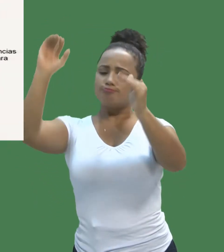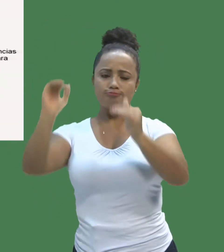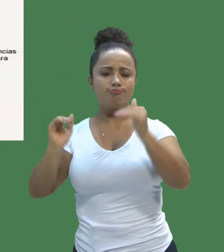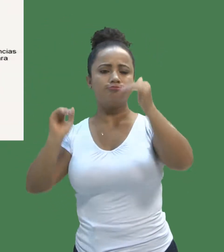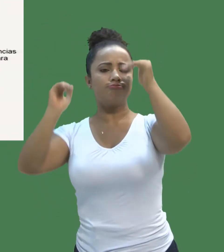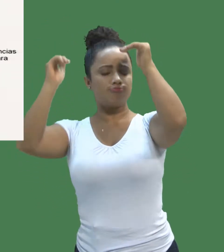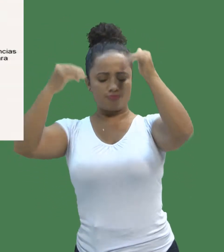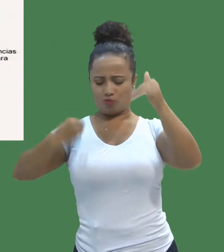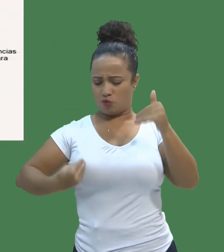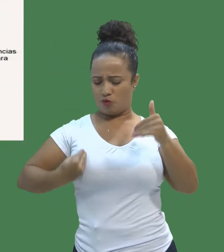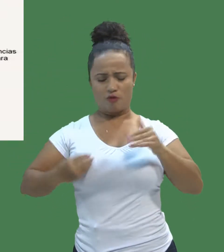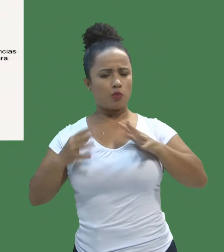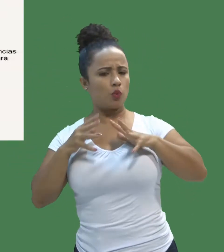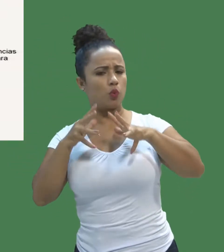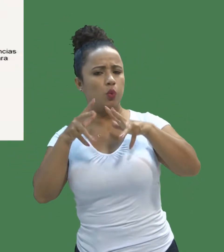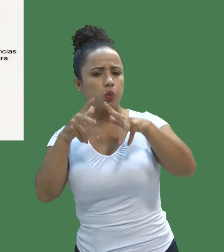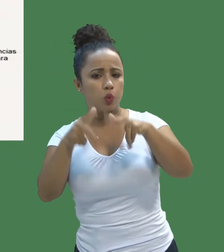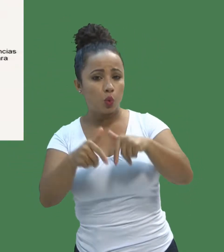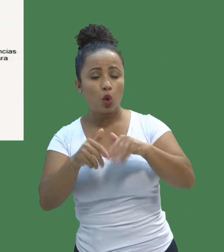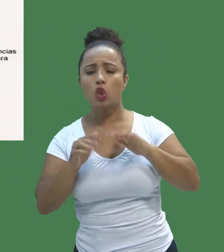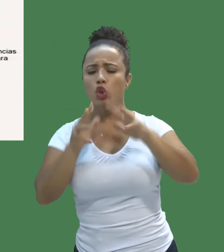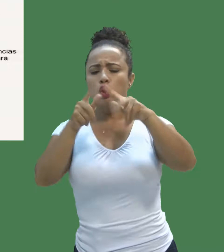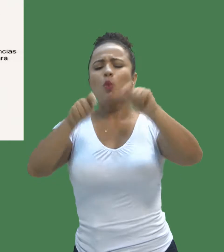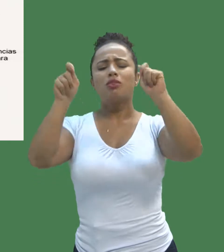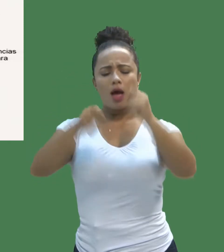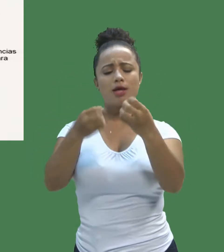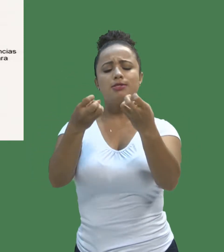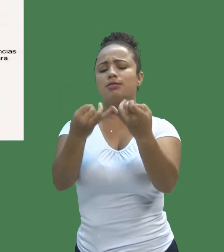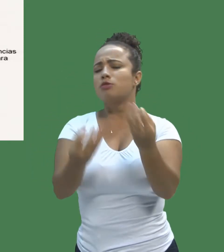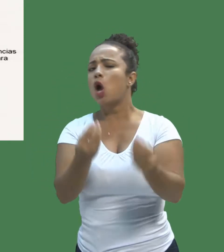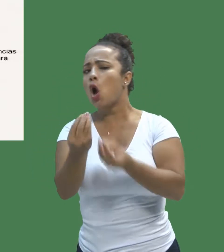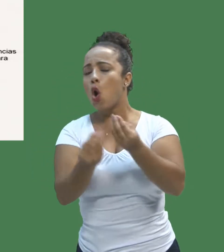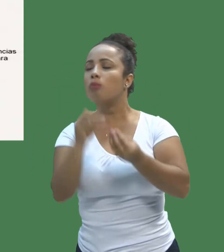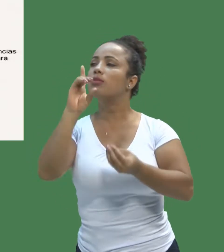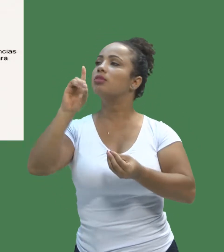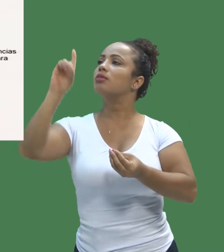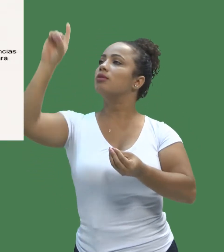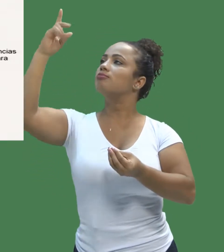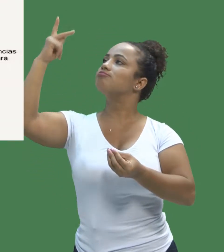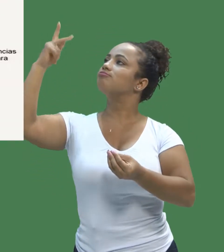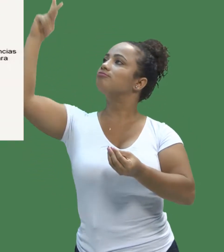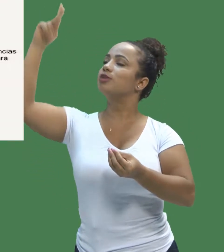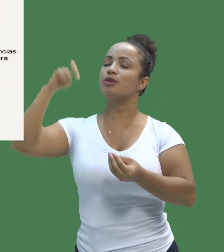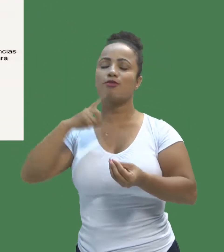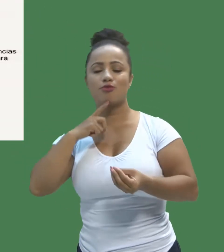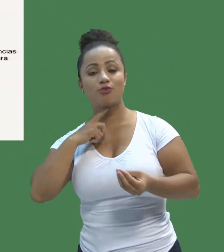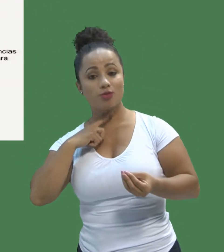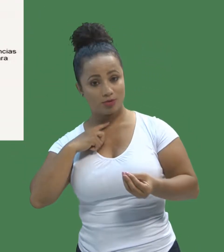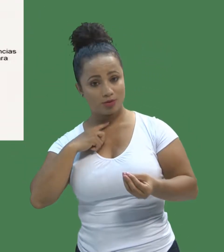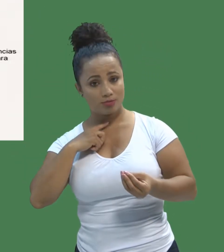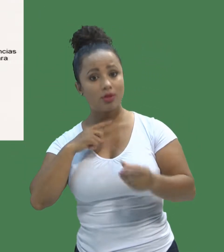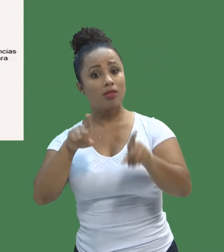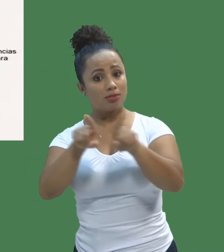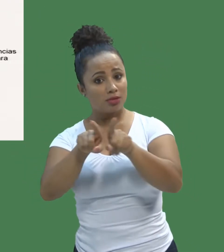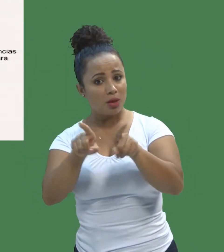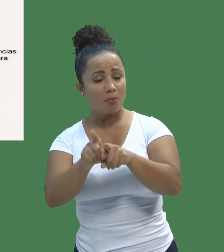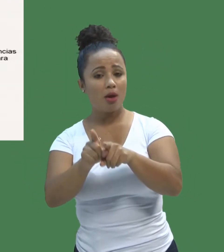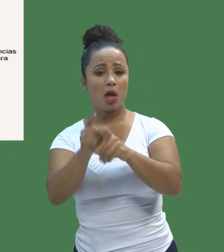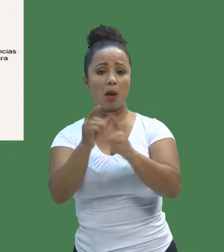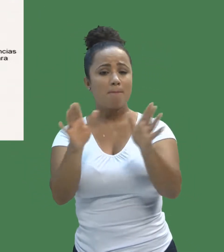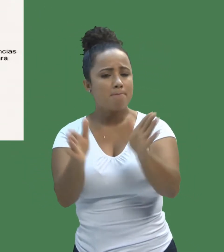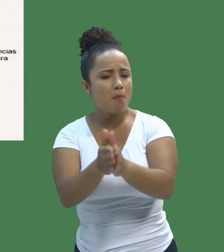divina, inclusive a miséria e a exploração presentes nas relações